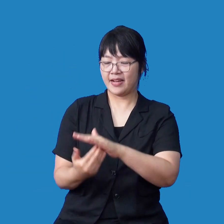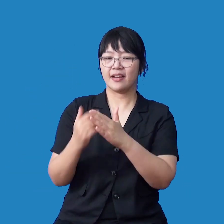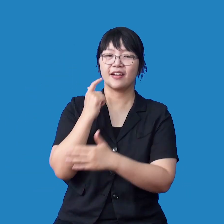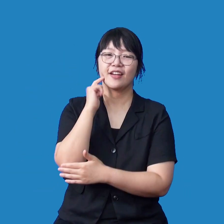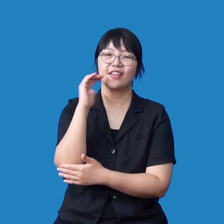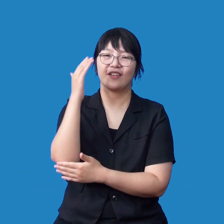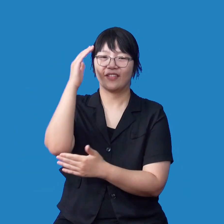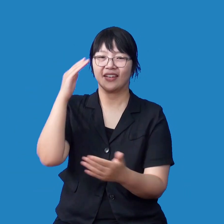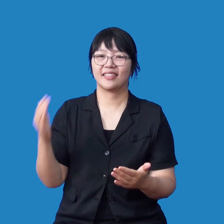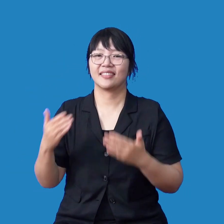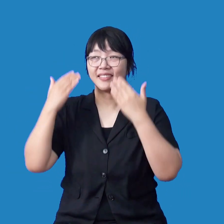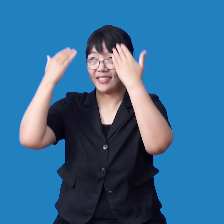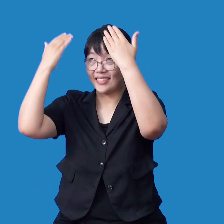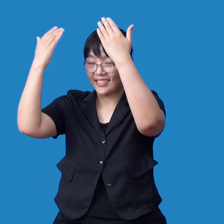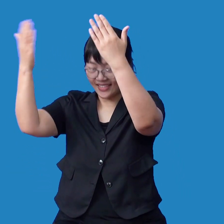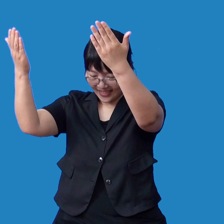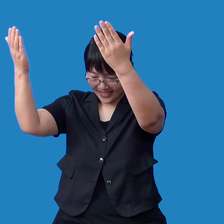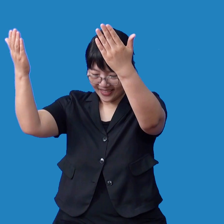하였습니다.